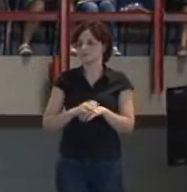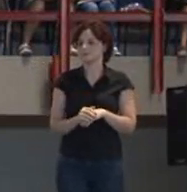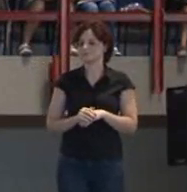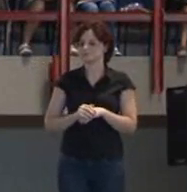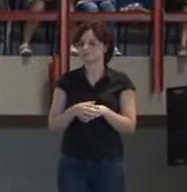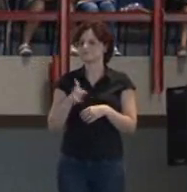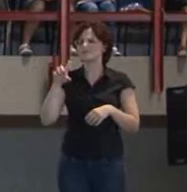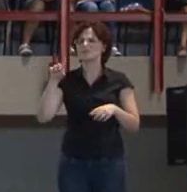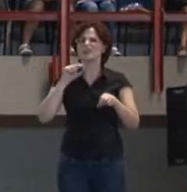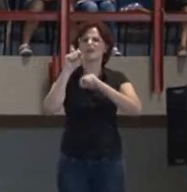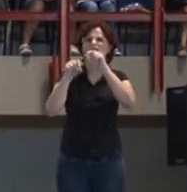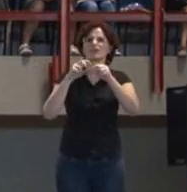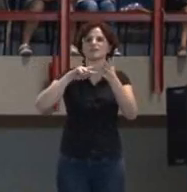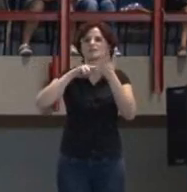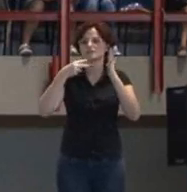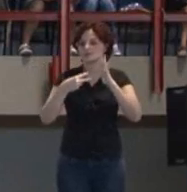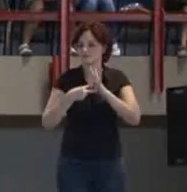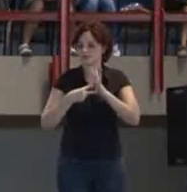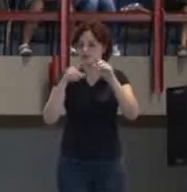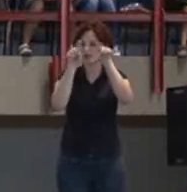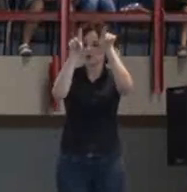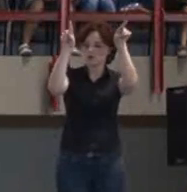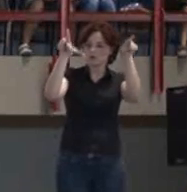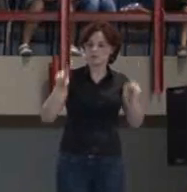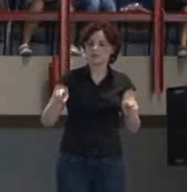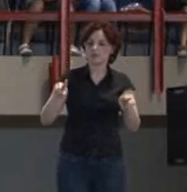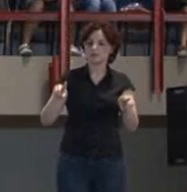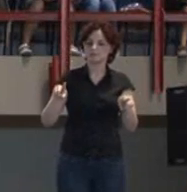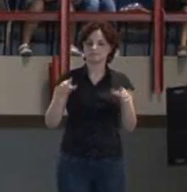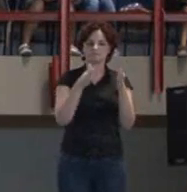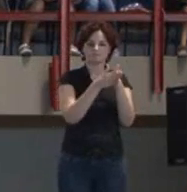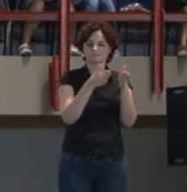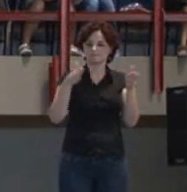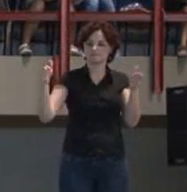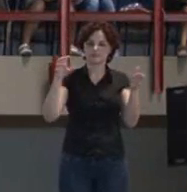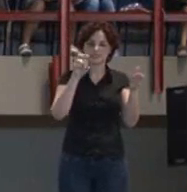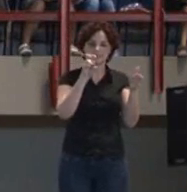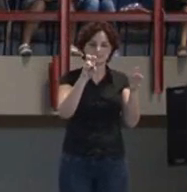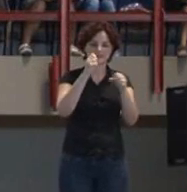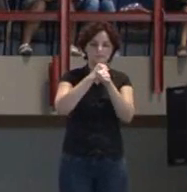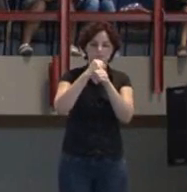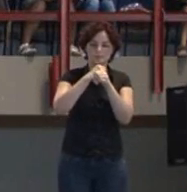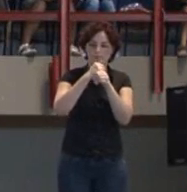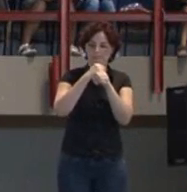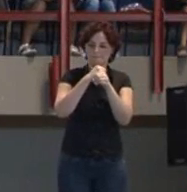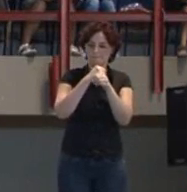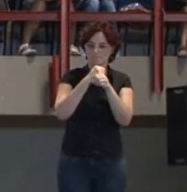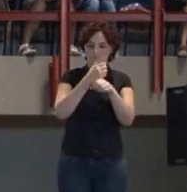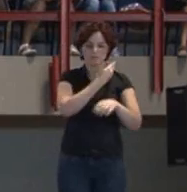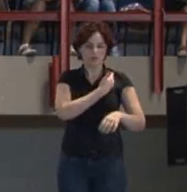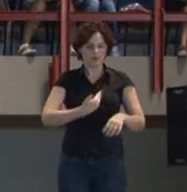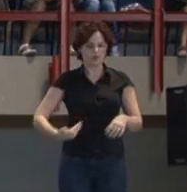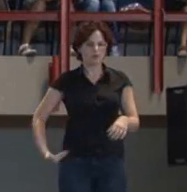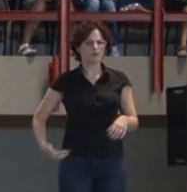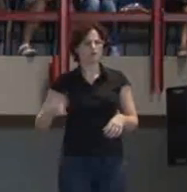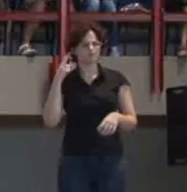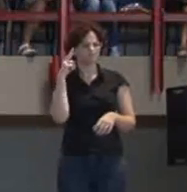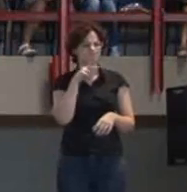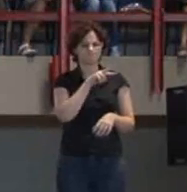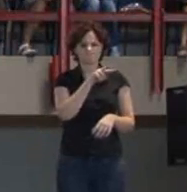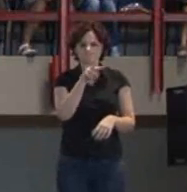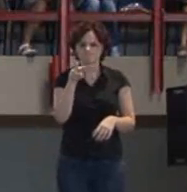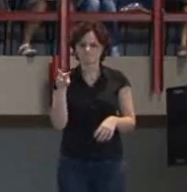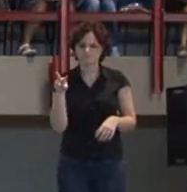quinquenal quer dizer que esse plano Durava 5 anos o governo olhava as mercadorias que